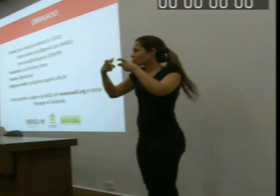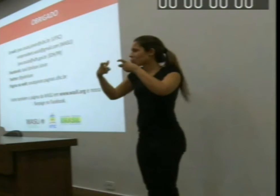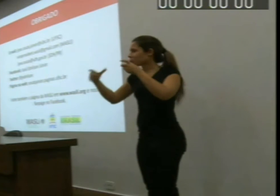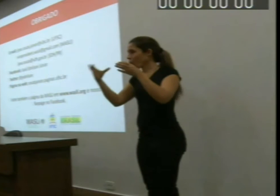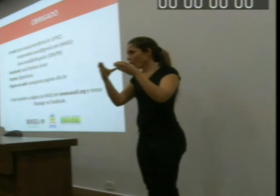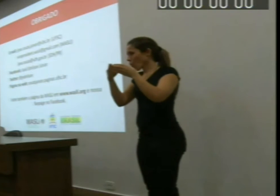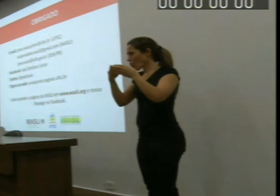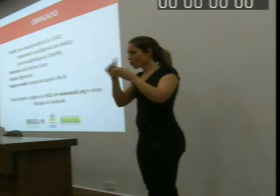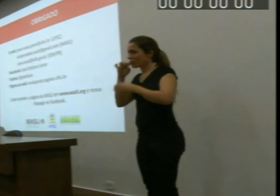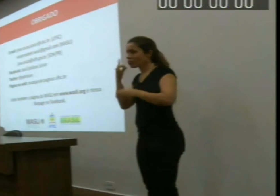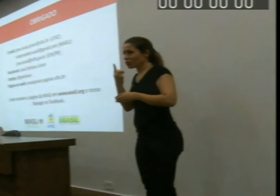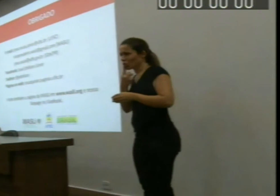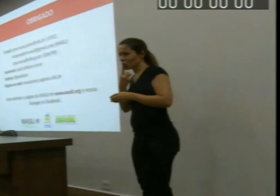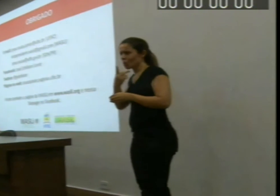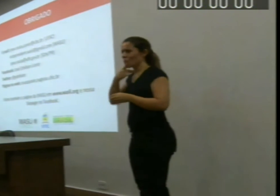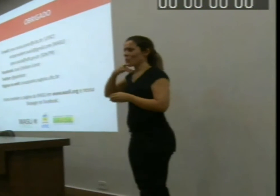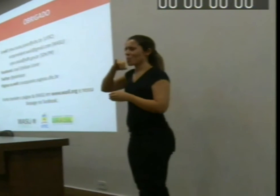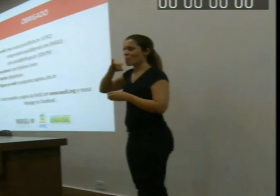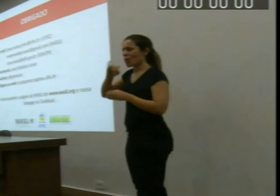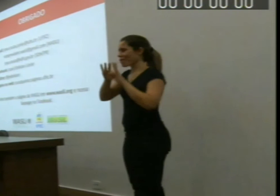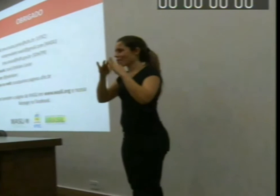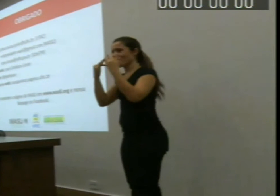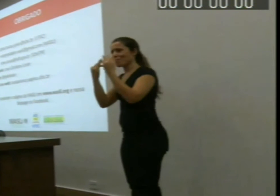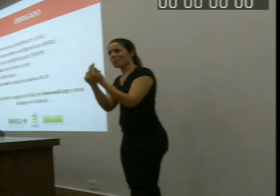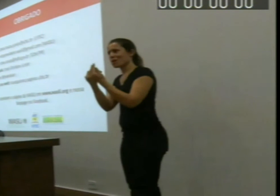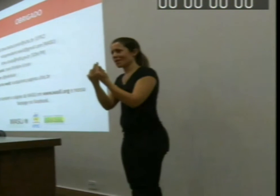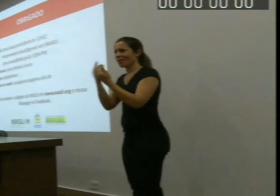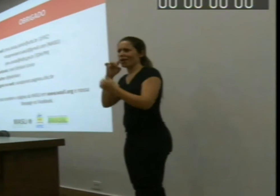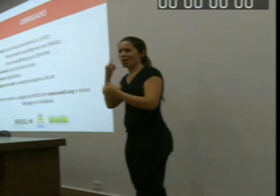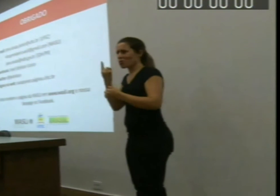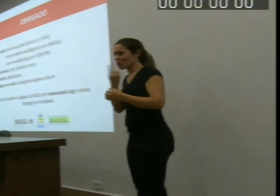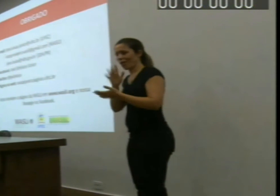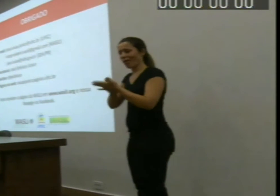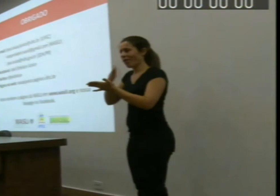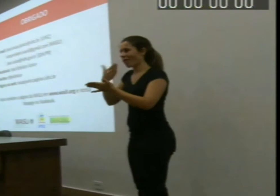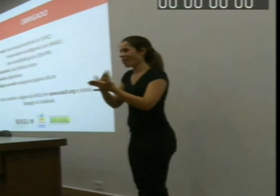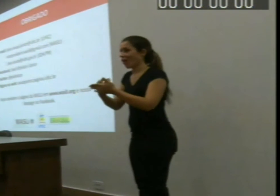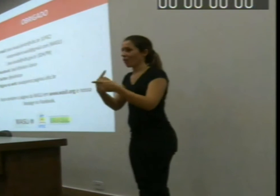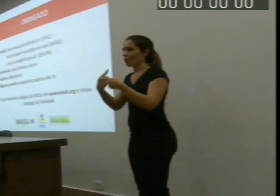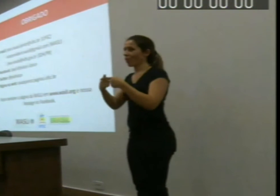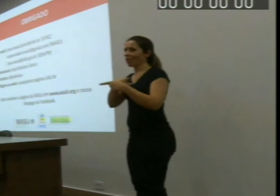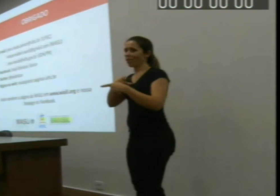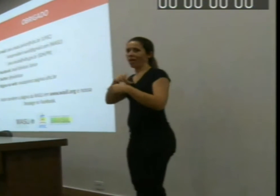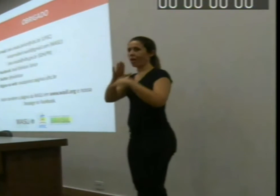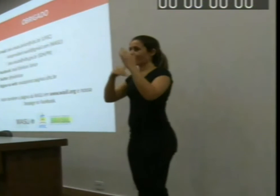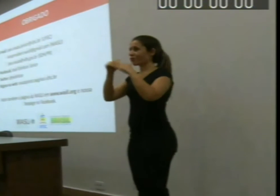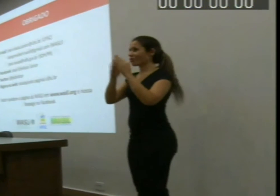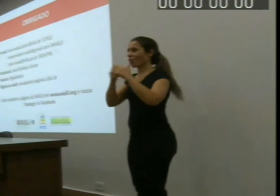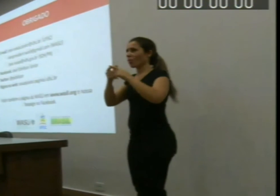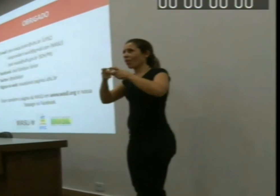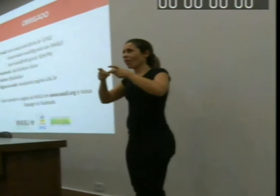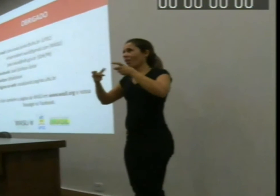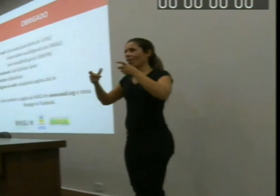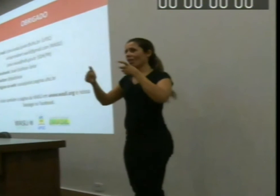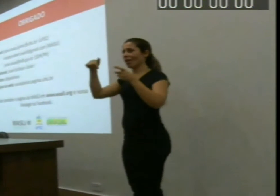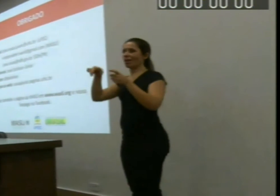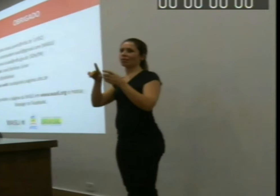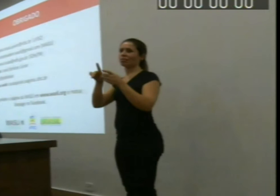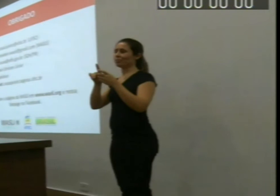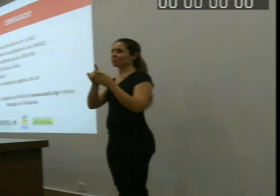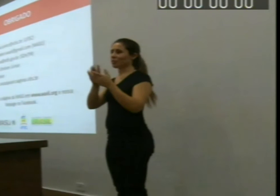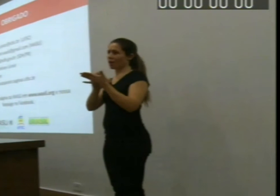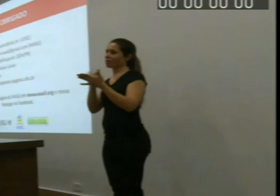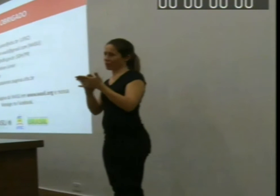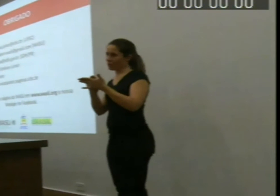e interos aqui porque são muitos né os profissionais que trabalham nessa área e eu gostaria de saber